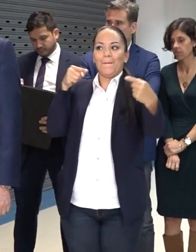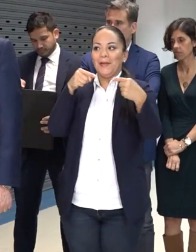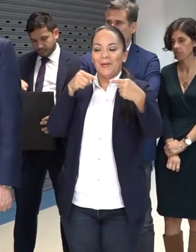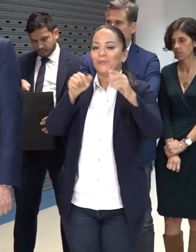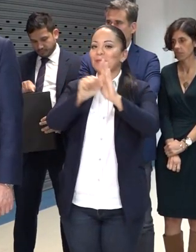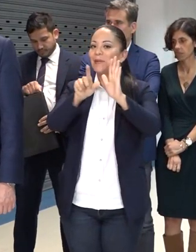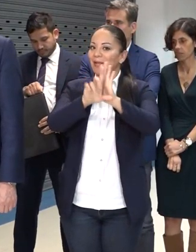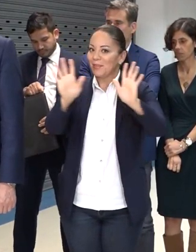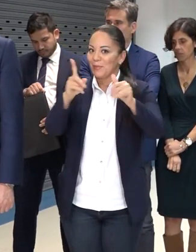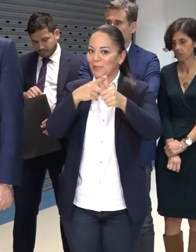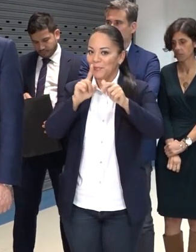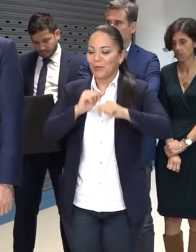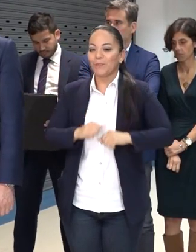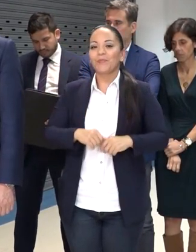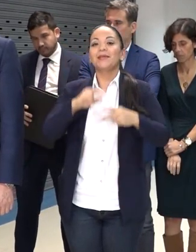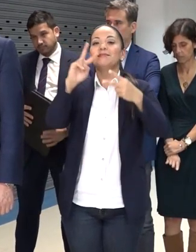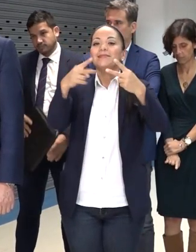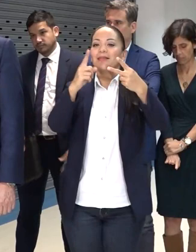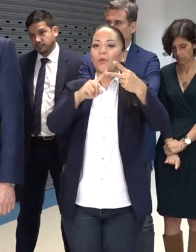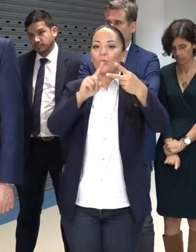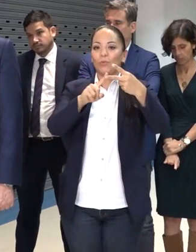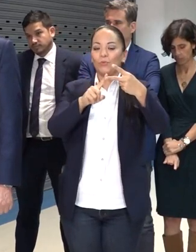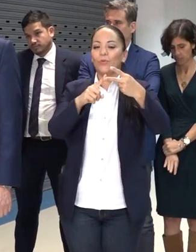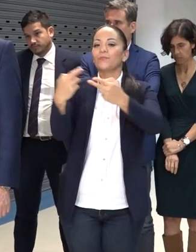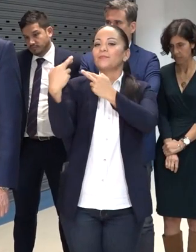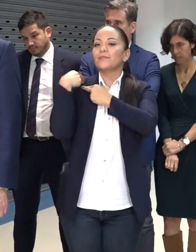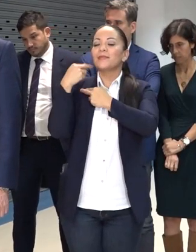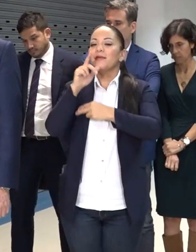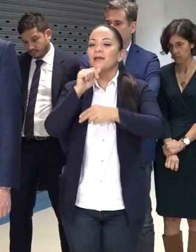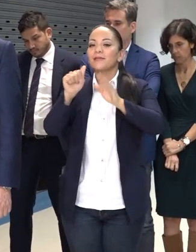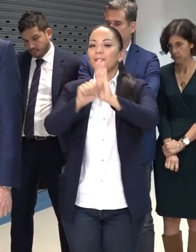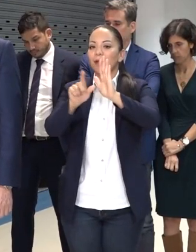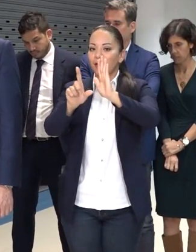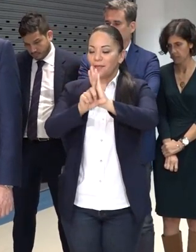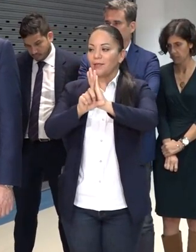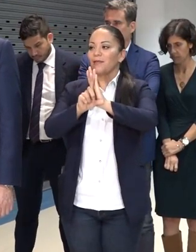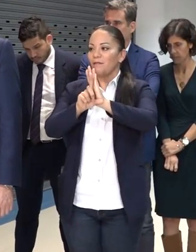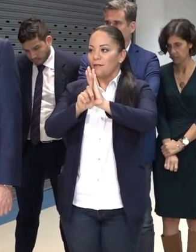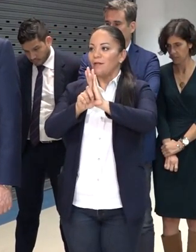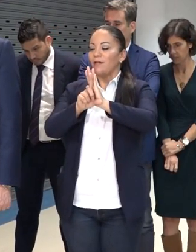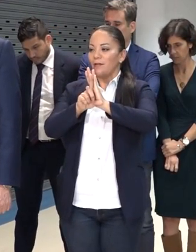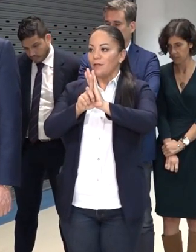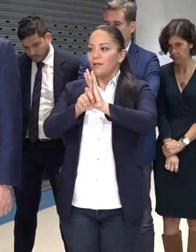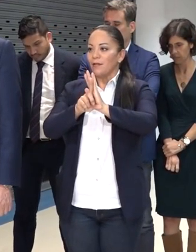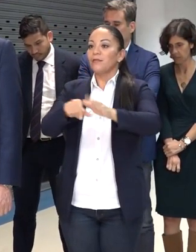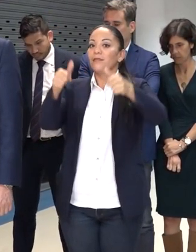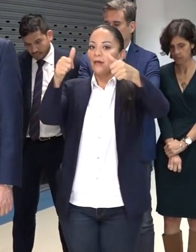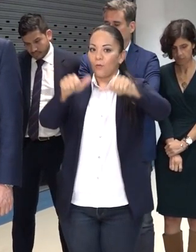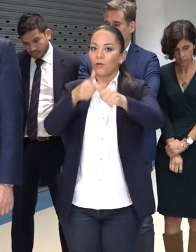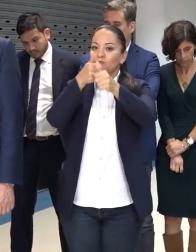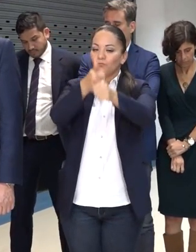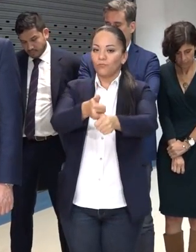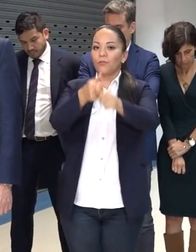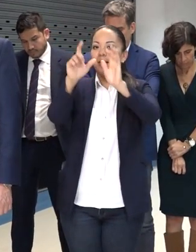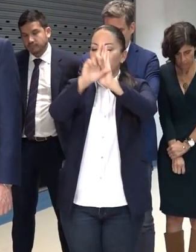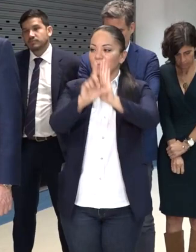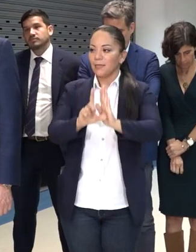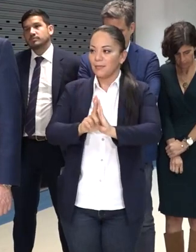Asamblea Legislativa. Segundo, le corresponde a la Asamblea Legislativa, de acuerdo a nuestro marco